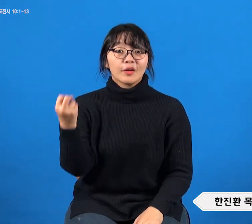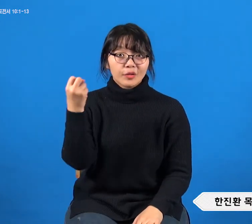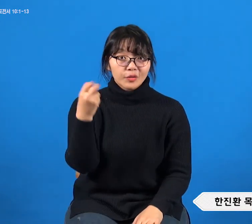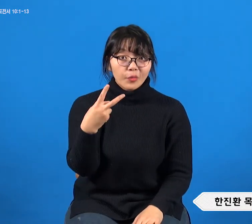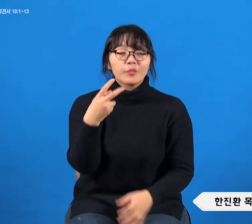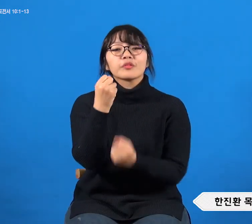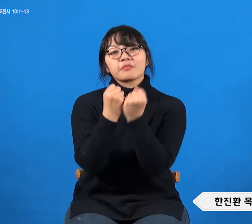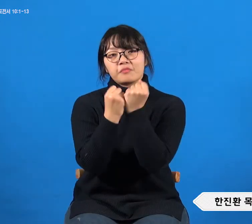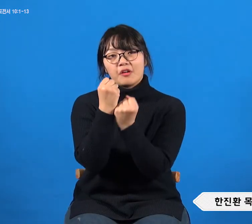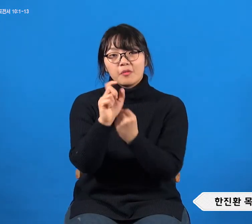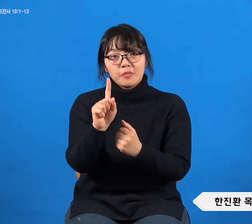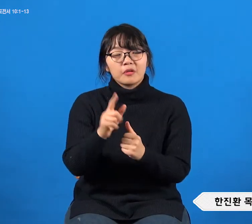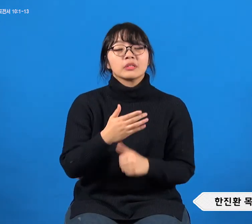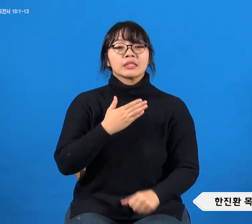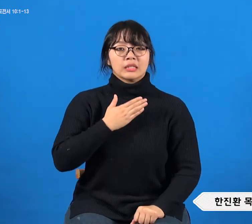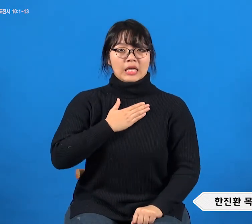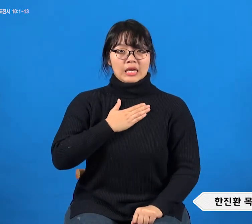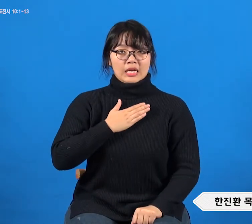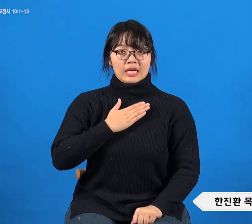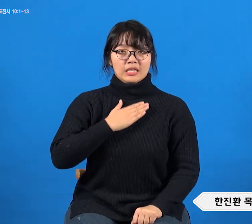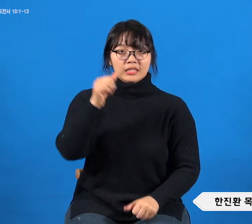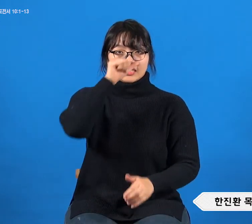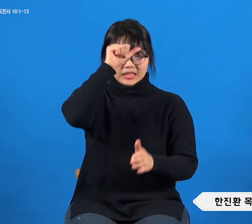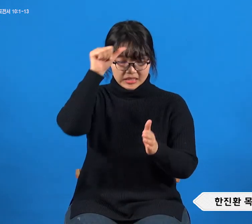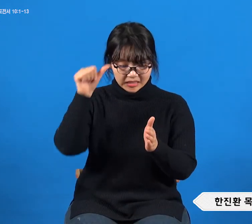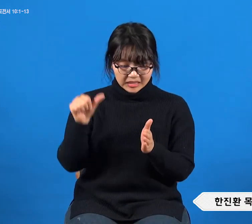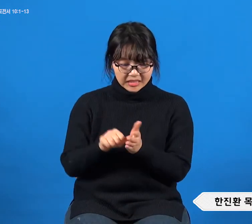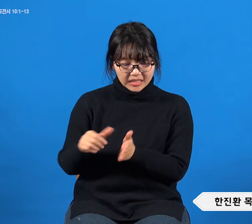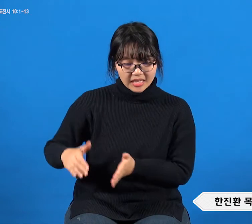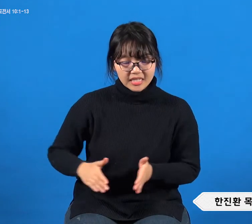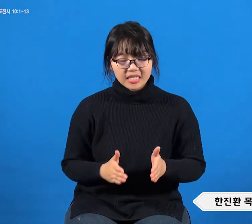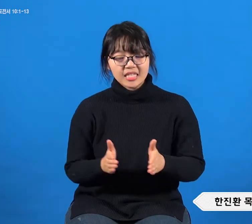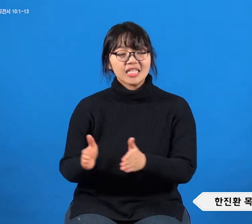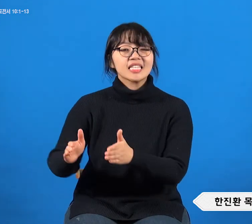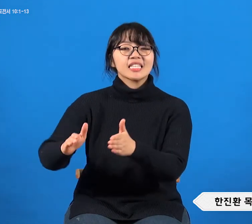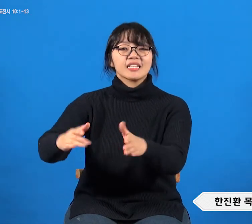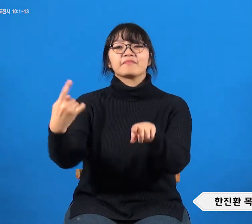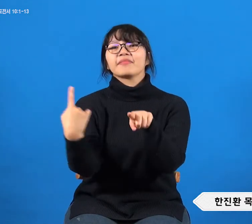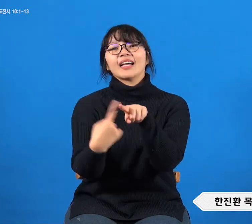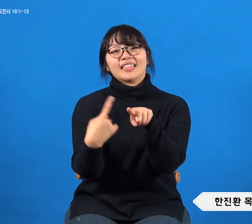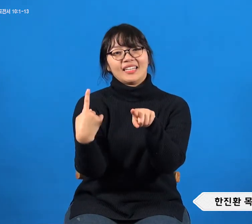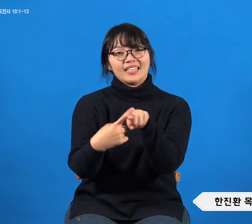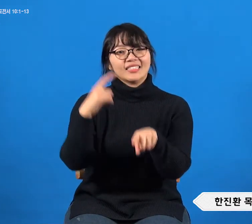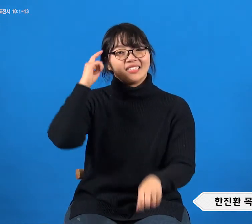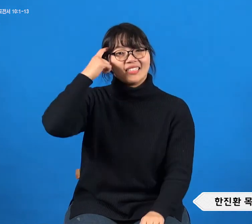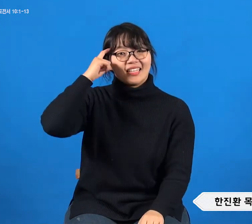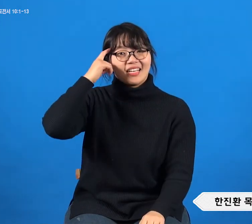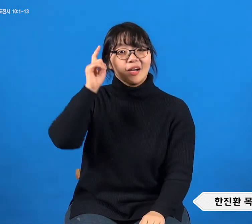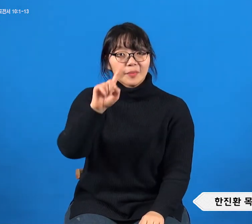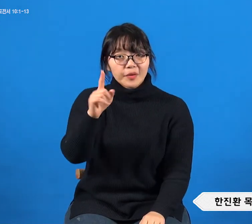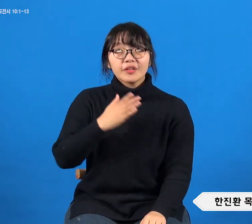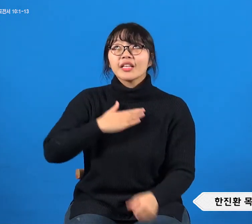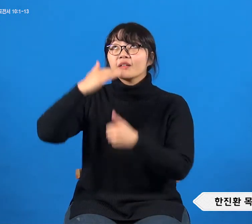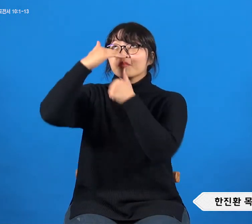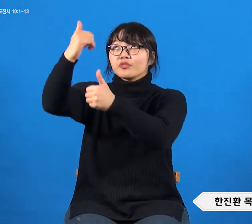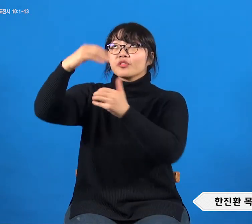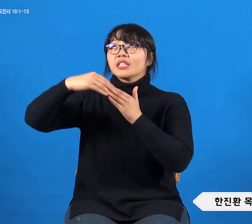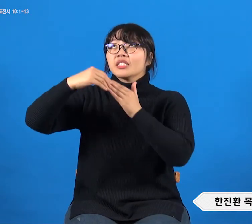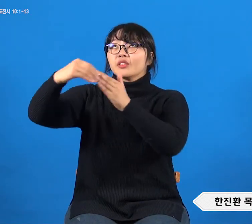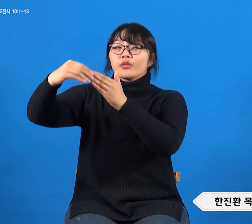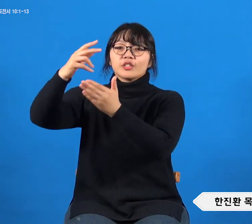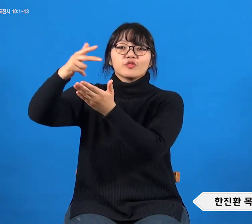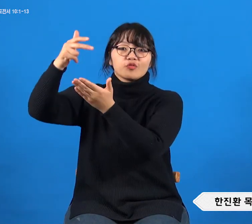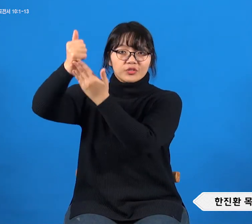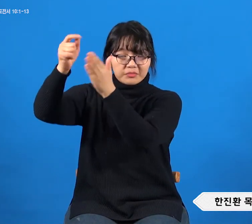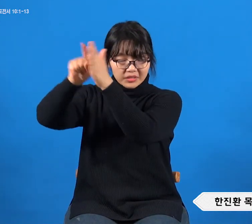이렇게 덧붙였습니다. 저는 인생의 길도 그와 같을 것이라고 생각합니다. 나를 부르시고 나를 인도하시는